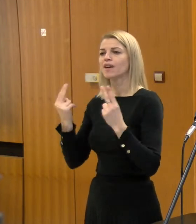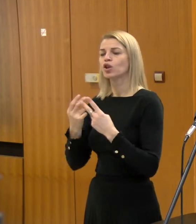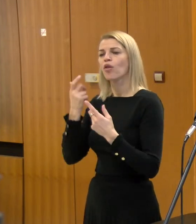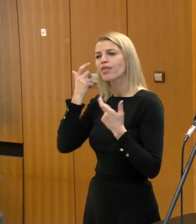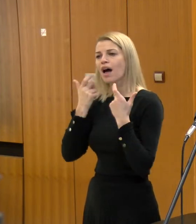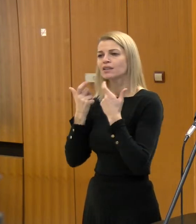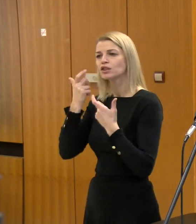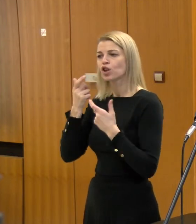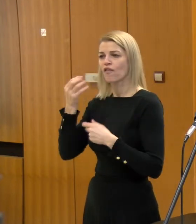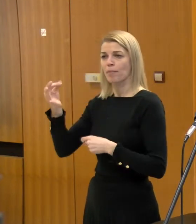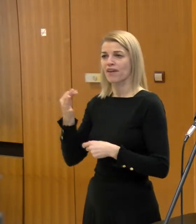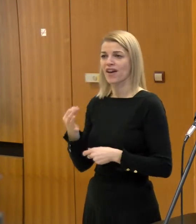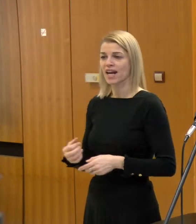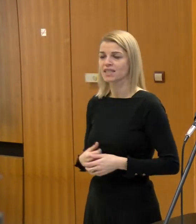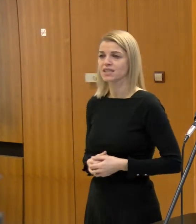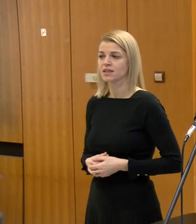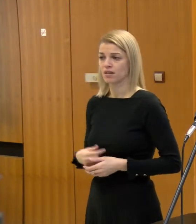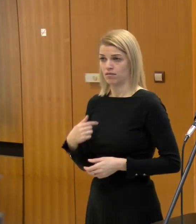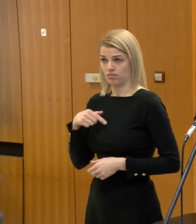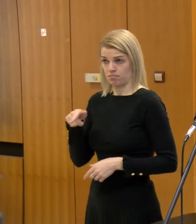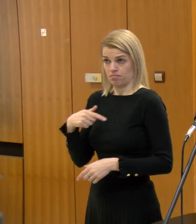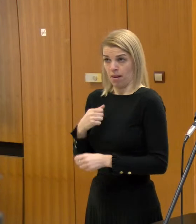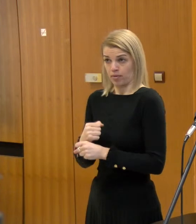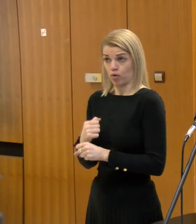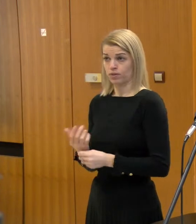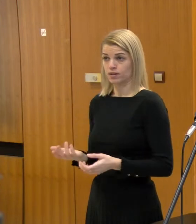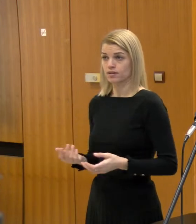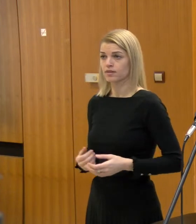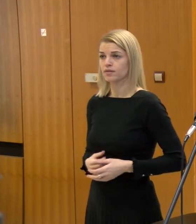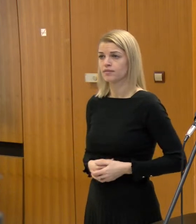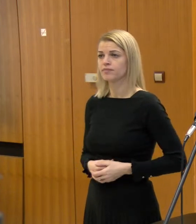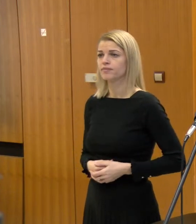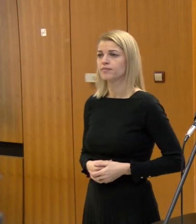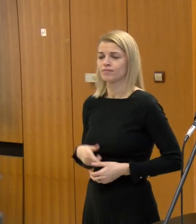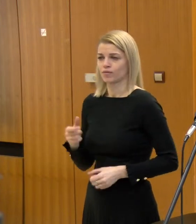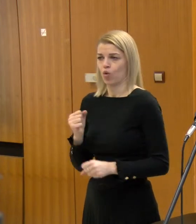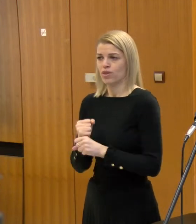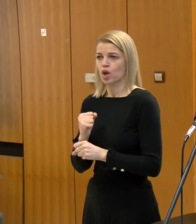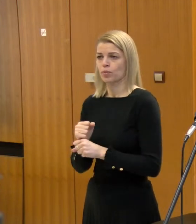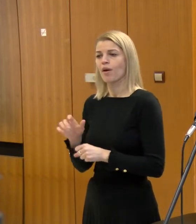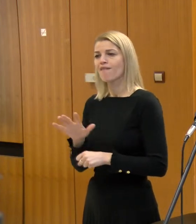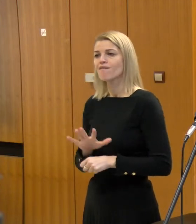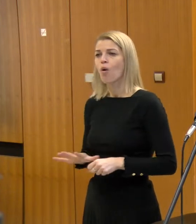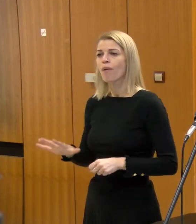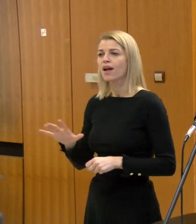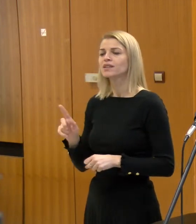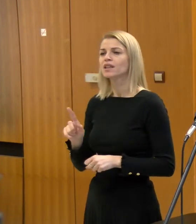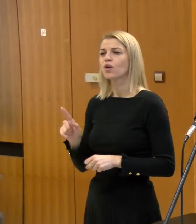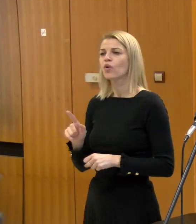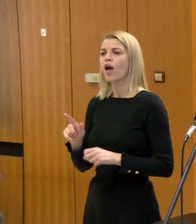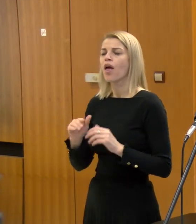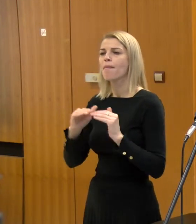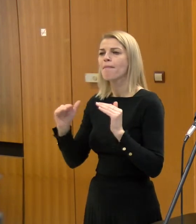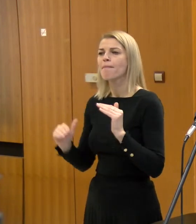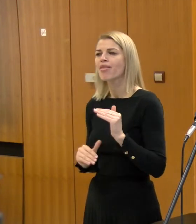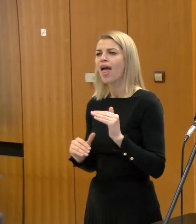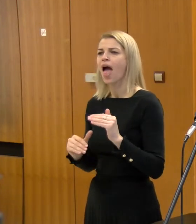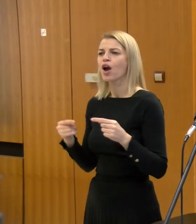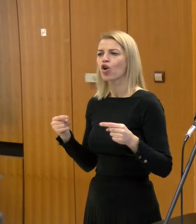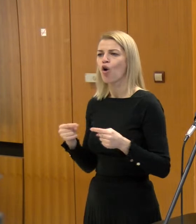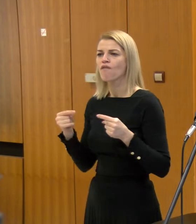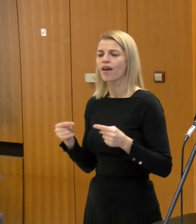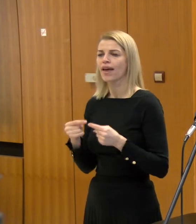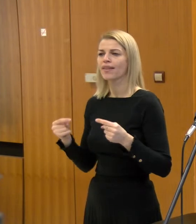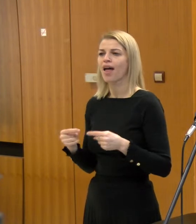svetonázorové preferencie? Toto máme robiť? To nerobíme v oblasti, ktorá je oveľa menej konfliktná